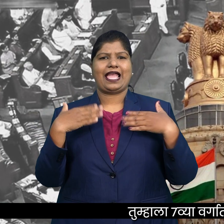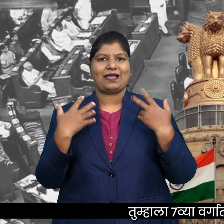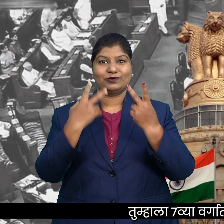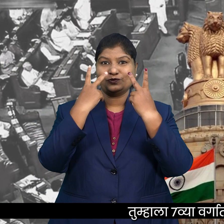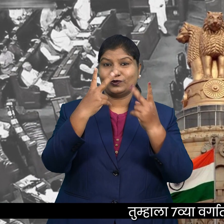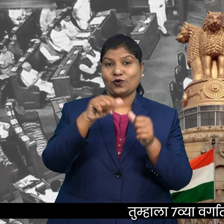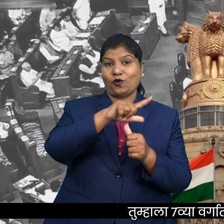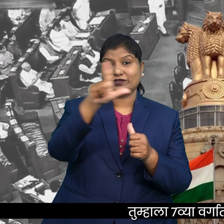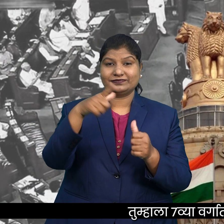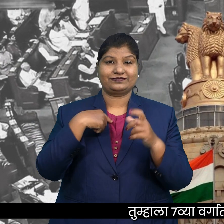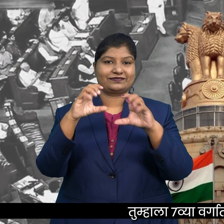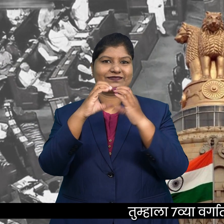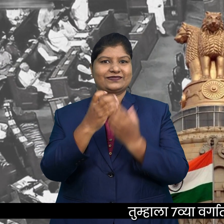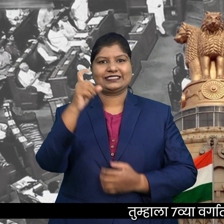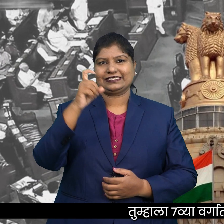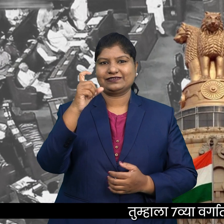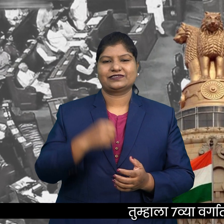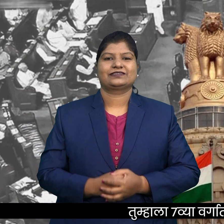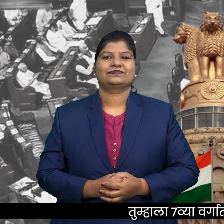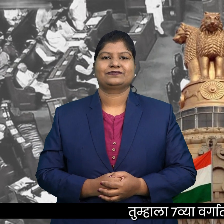वर्गात परत पाहून आनंद झाला.